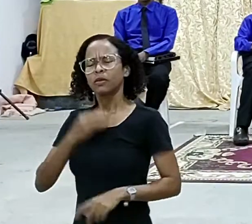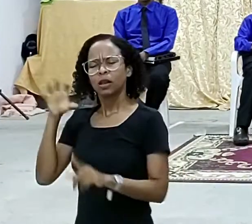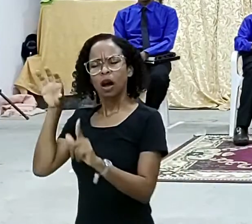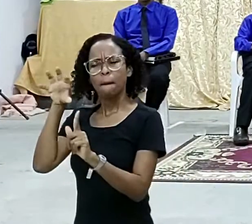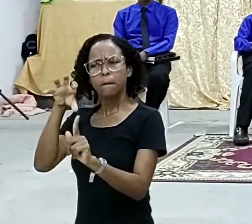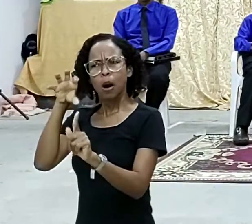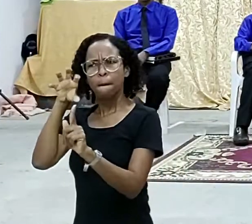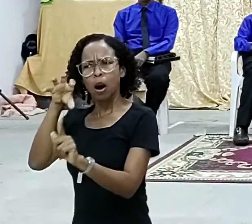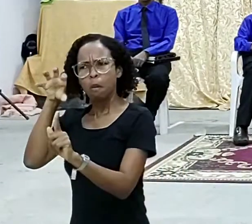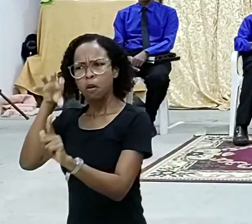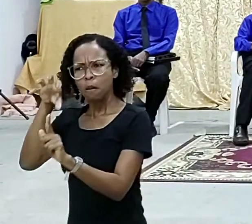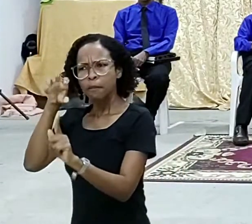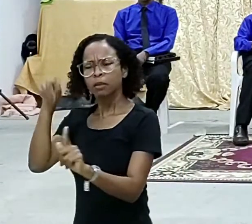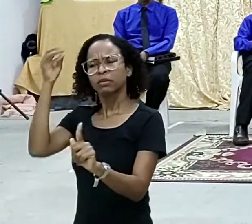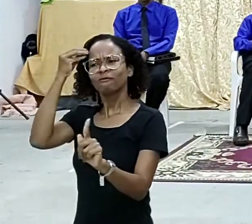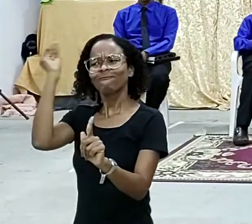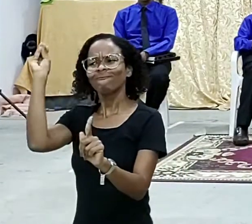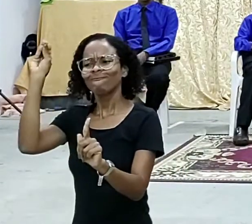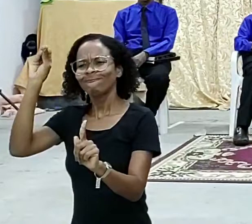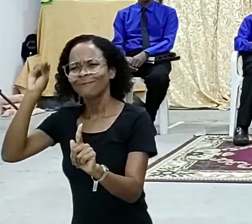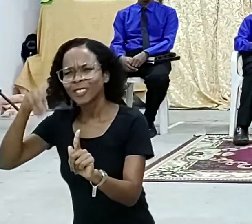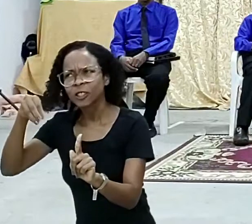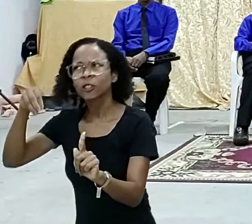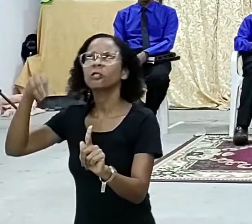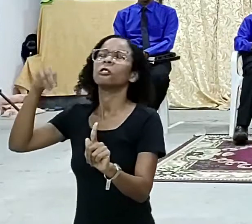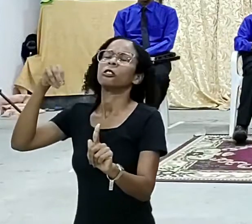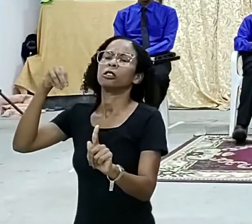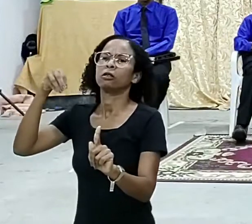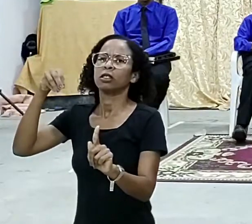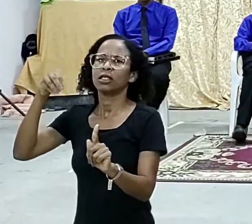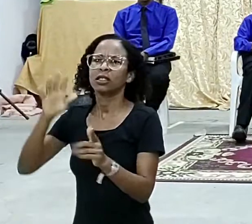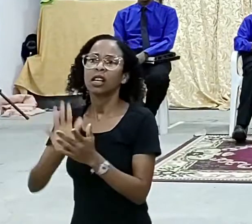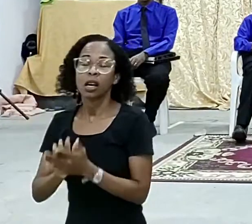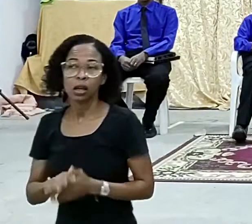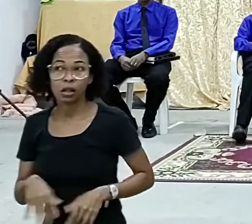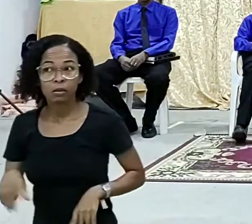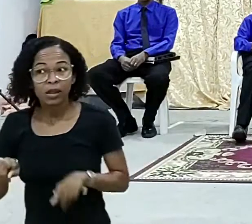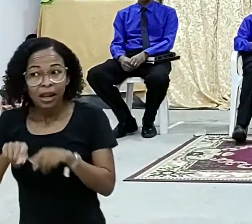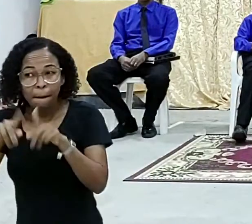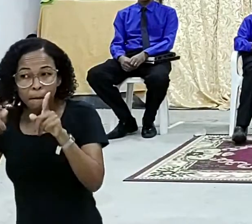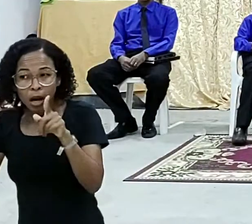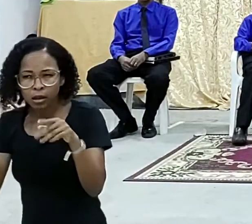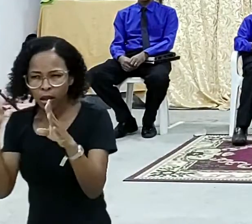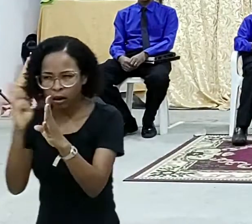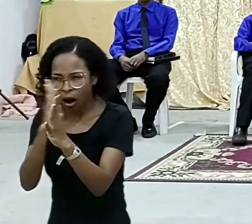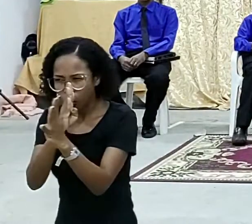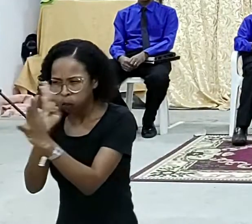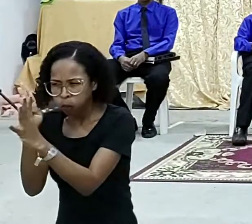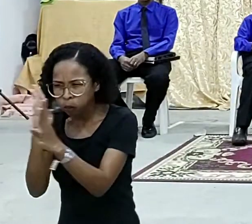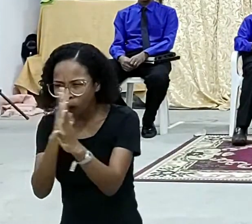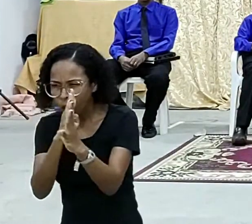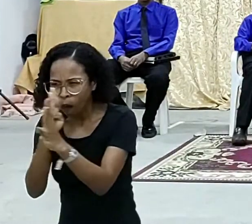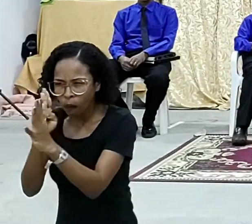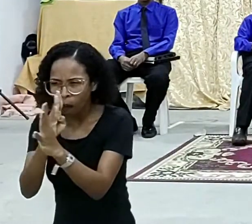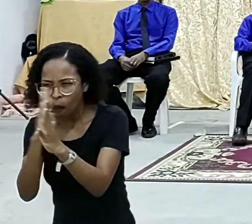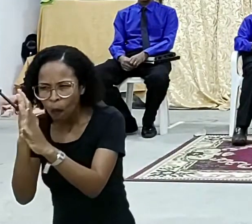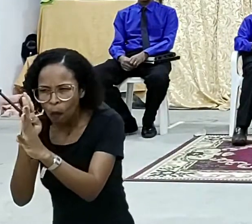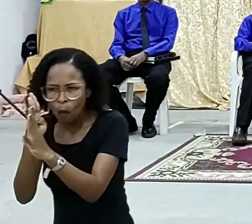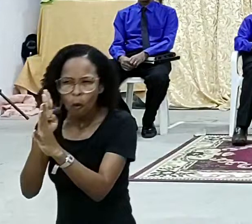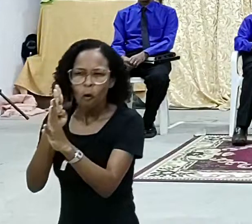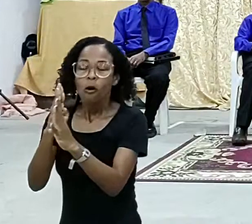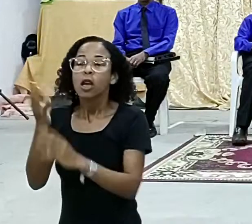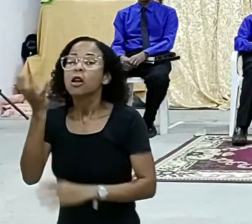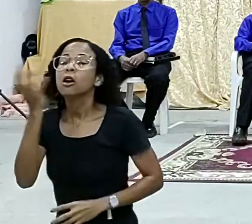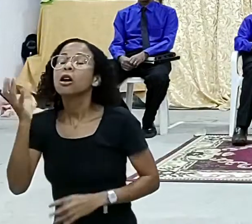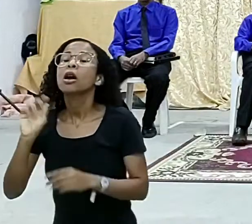venha de uma maneira muito sorrateira acabar com a nossa vida, acabar com a nossa família.